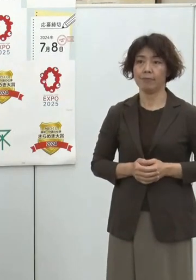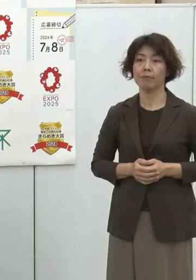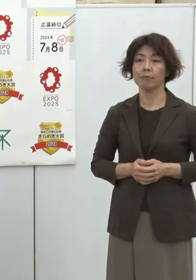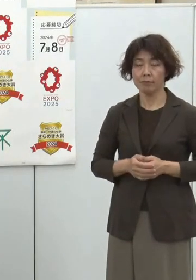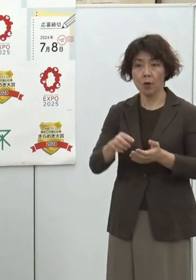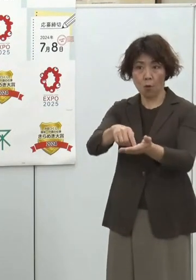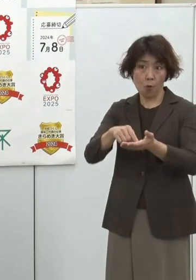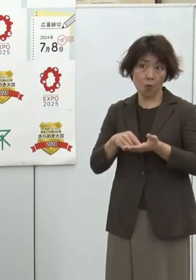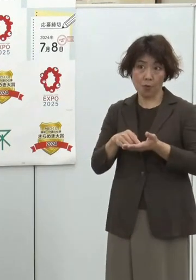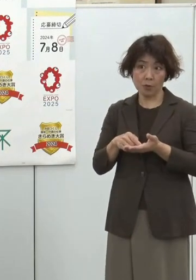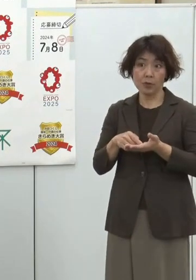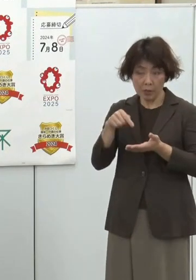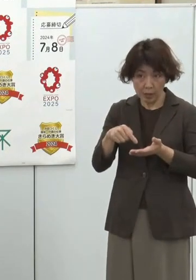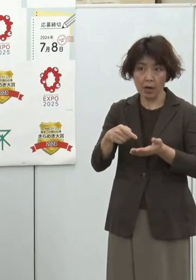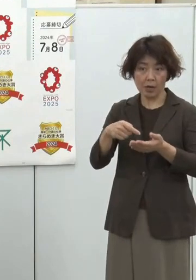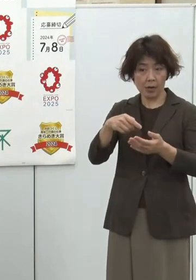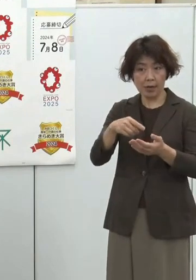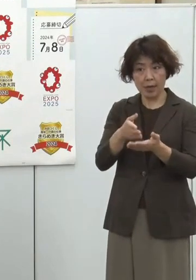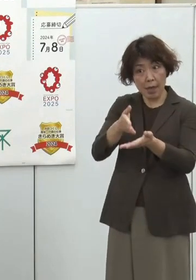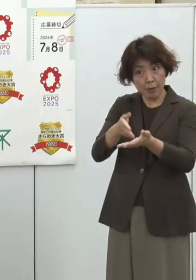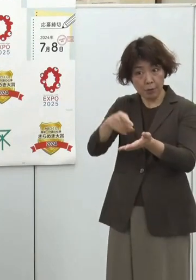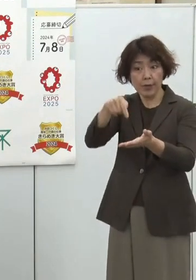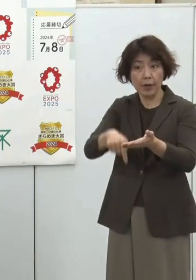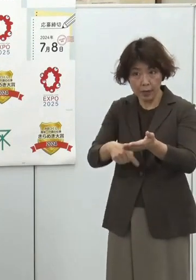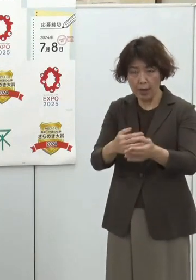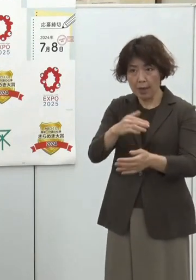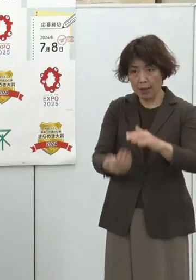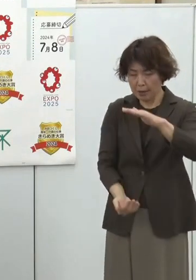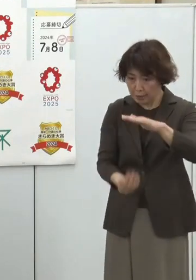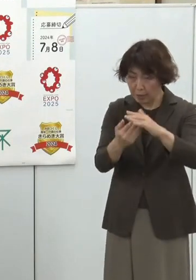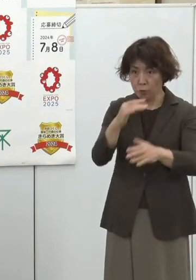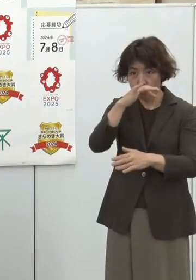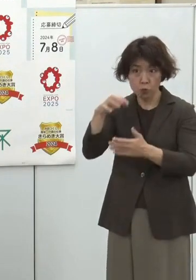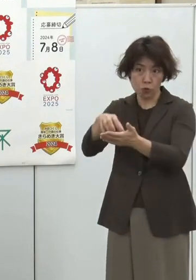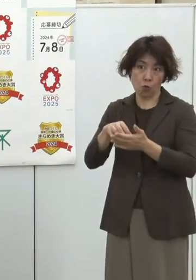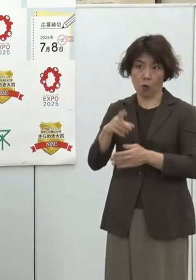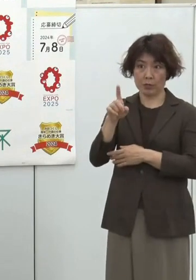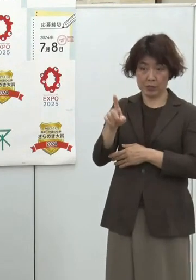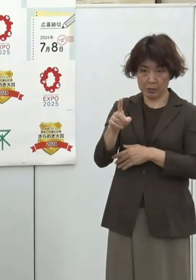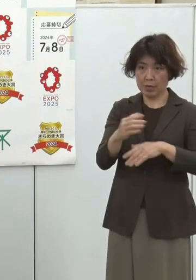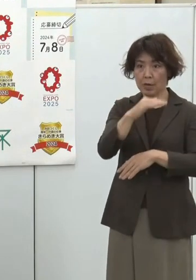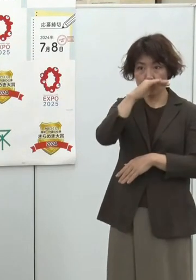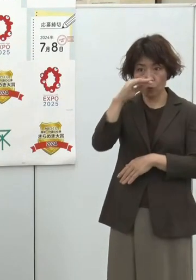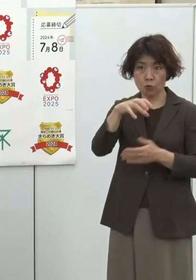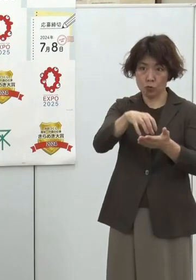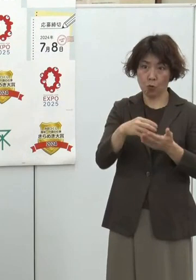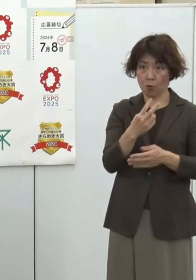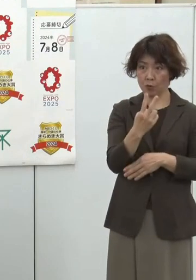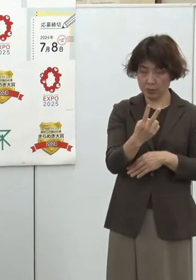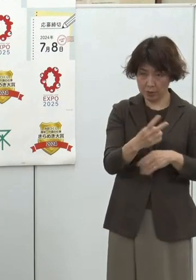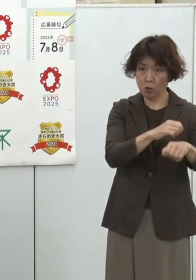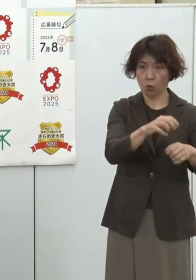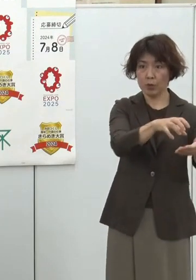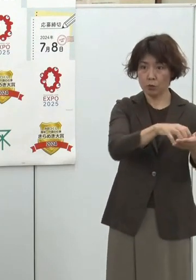応募いただきましたエピソードから最優秀賞1作品、優秀賞2作品、特別